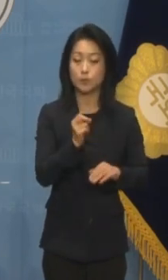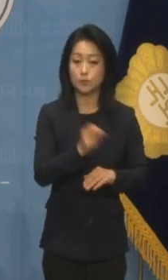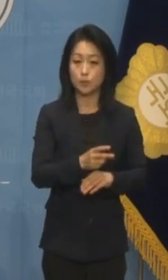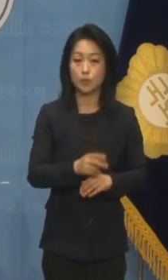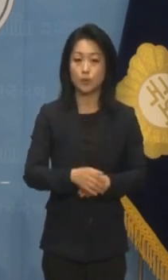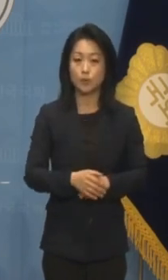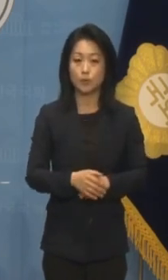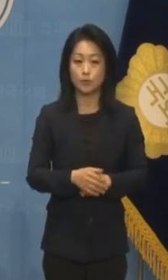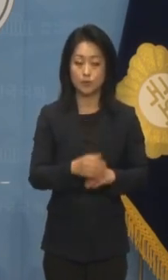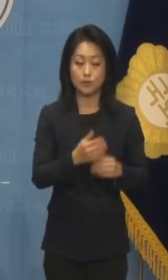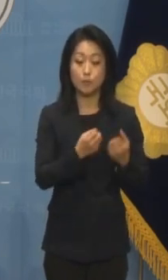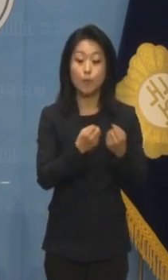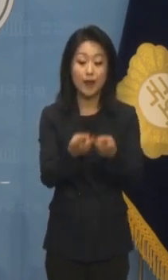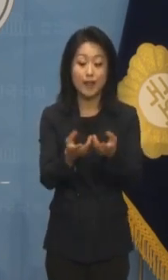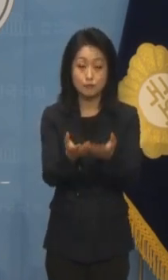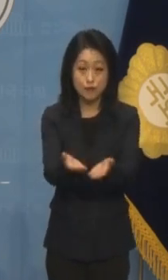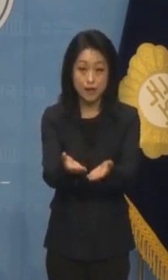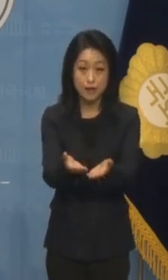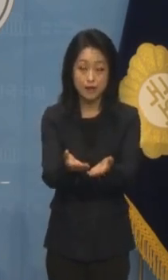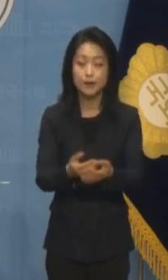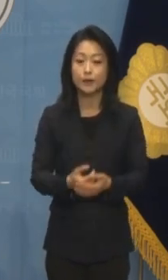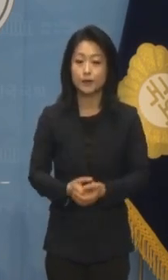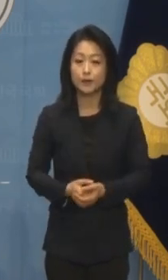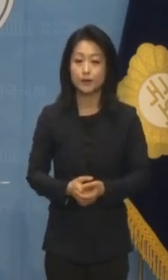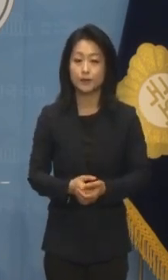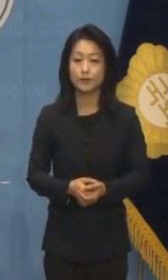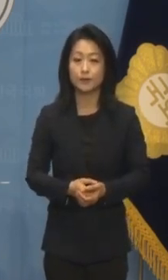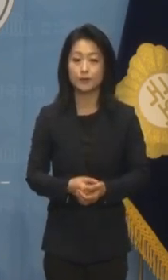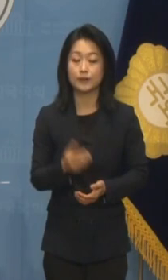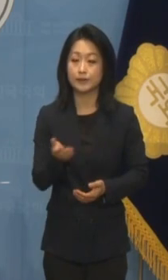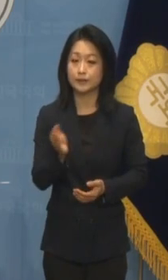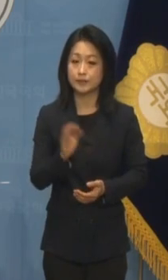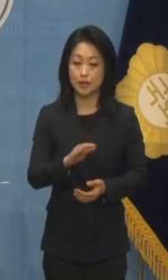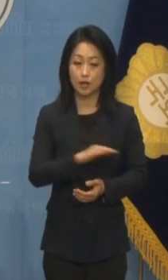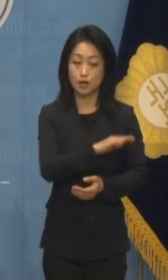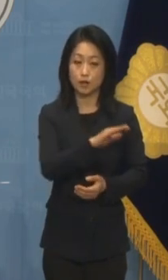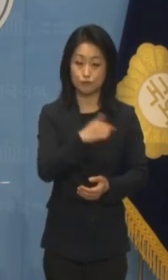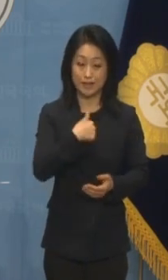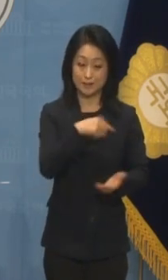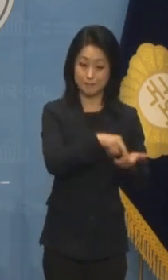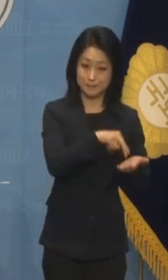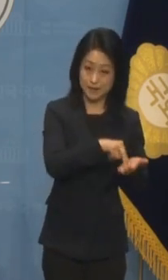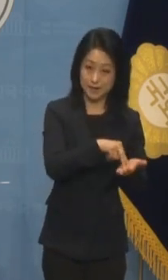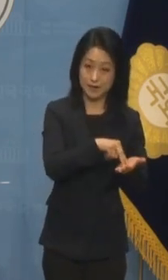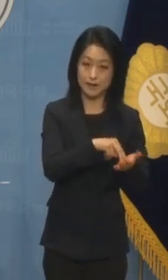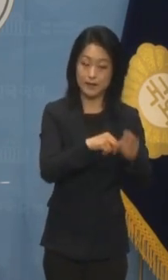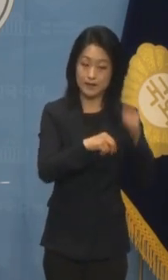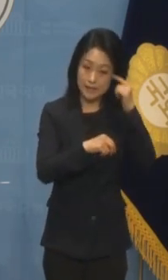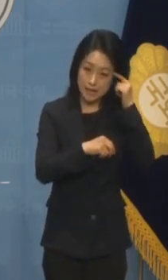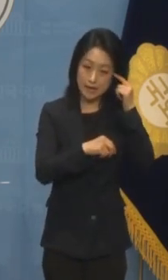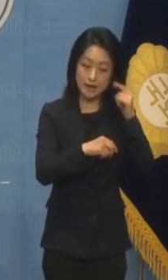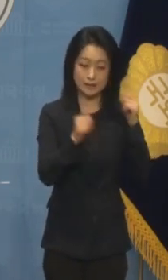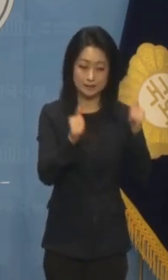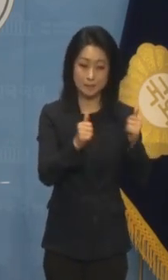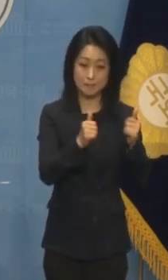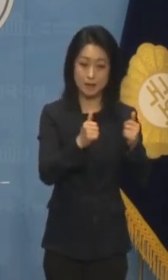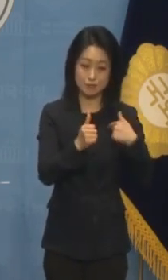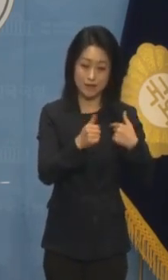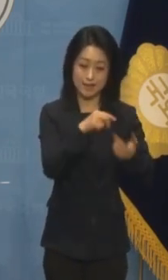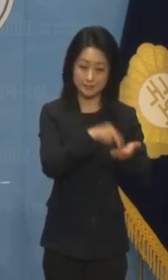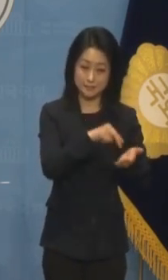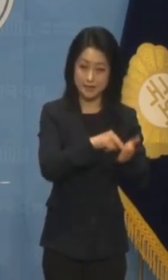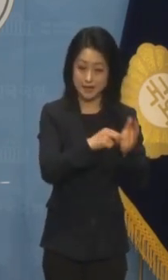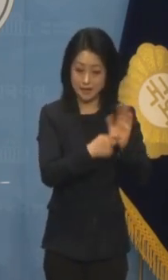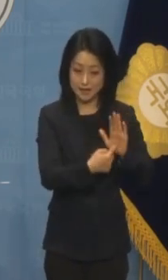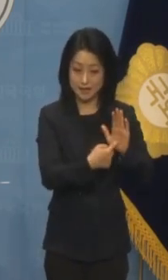그 보내드릴게요. 안정문하고 우리가 했던 주장, 재판 주장했던 거 그걸